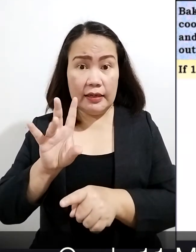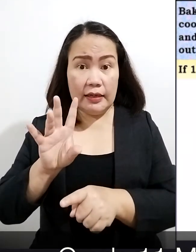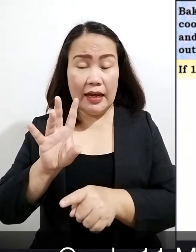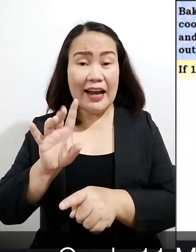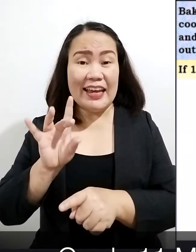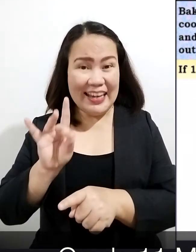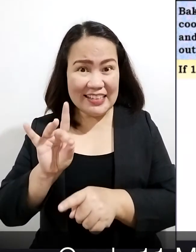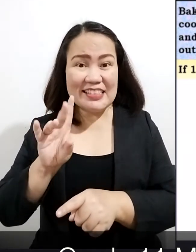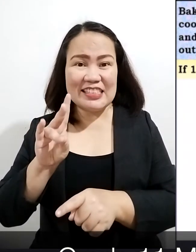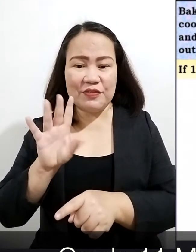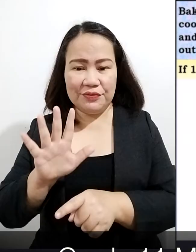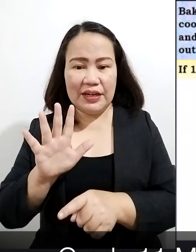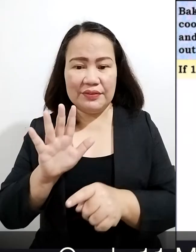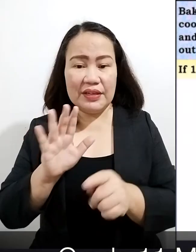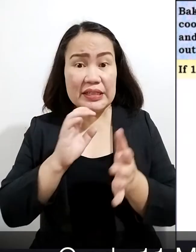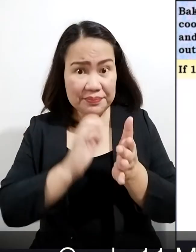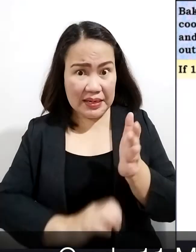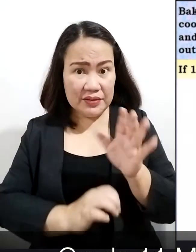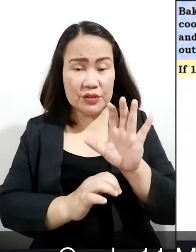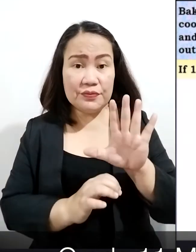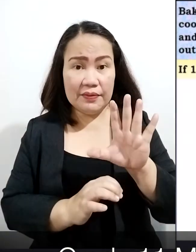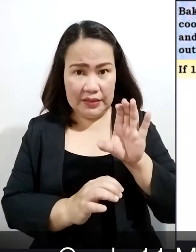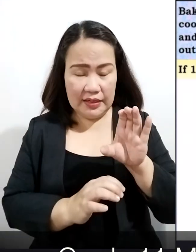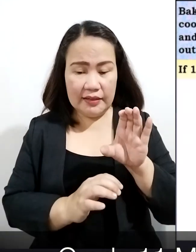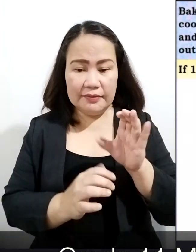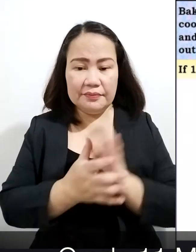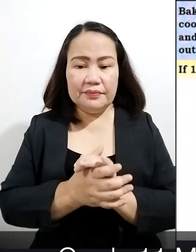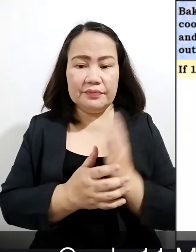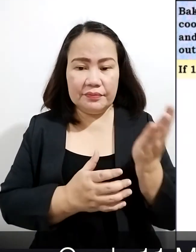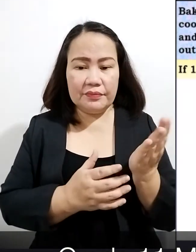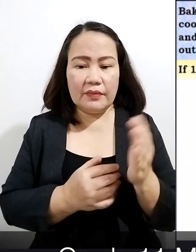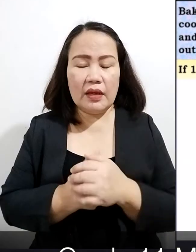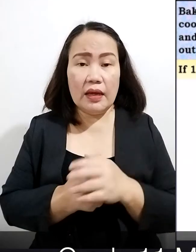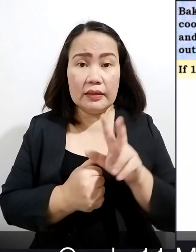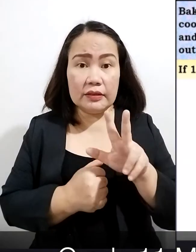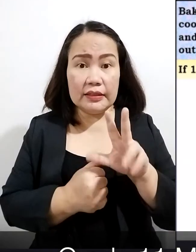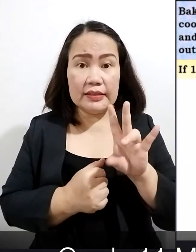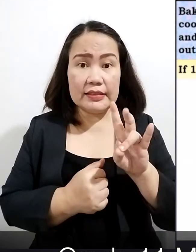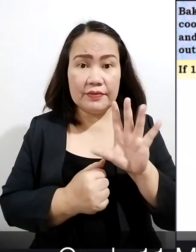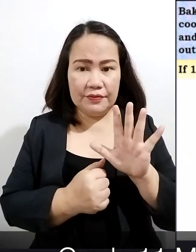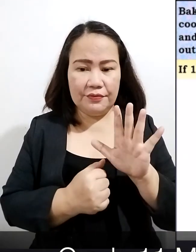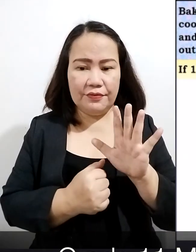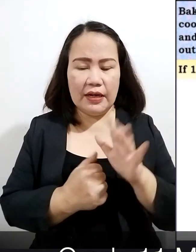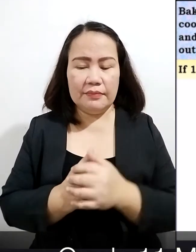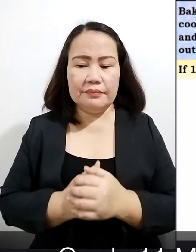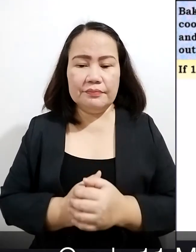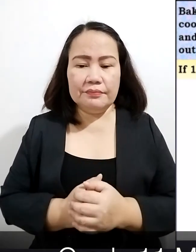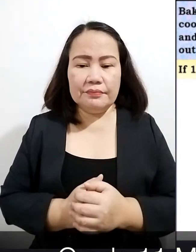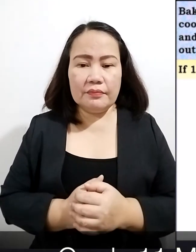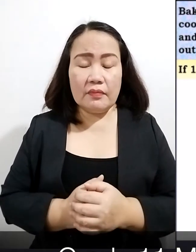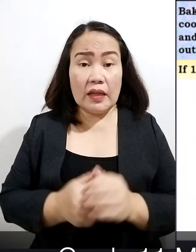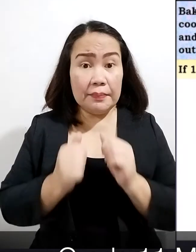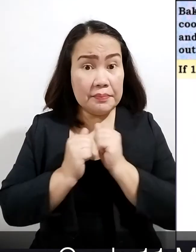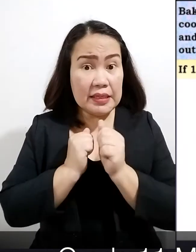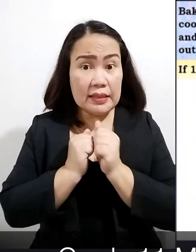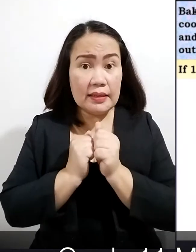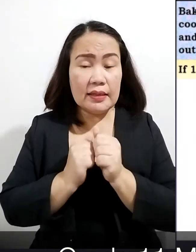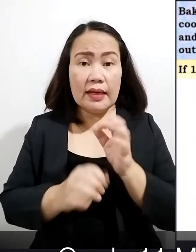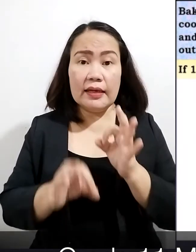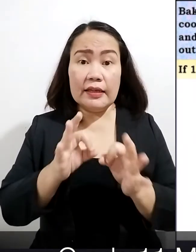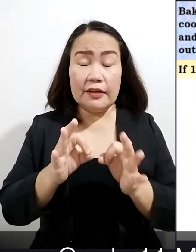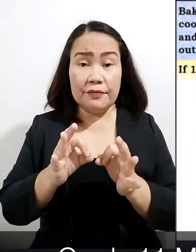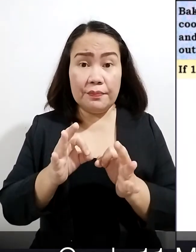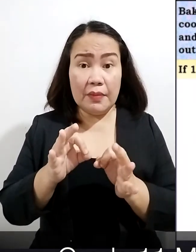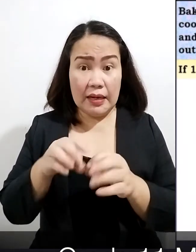875. Next, difference ng 875 at ng 500. Ayan, 375. Ibig